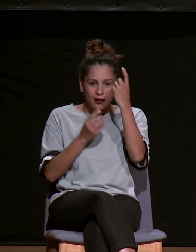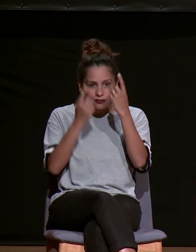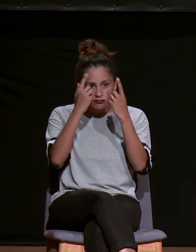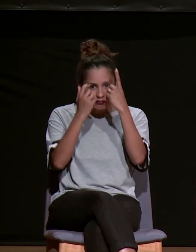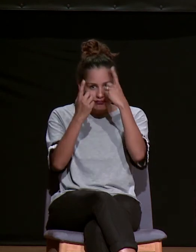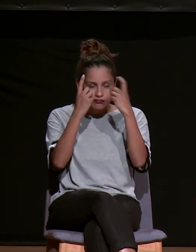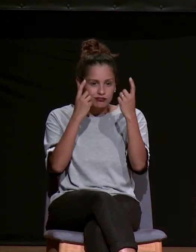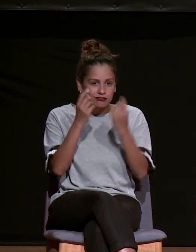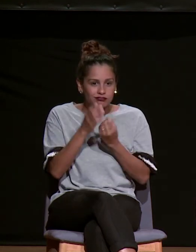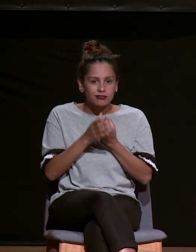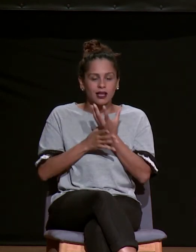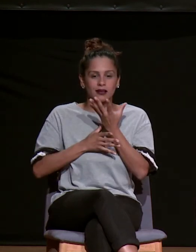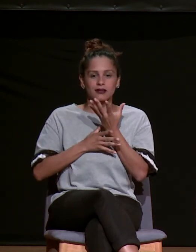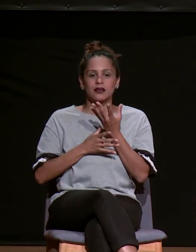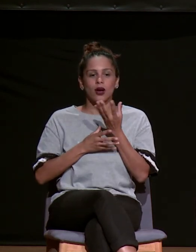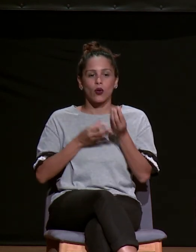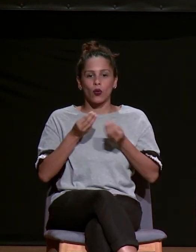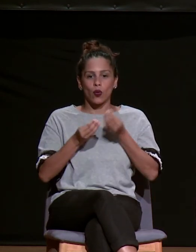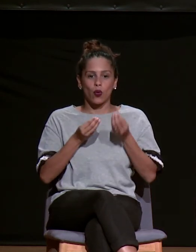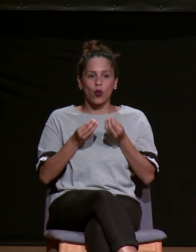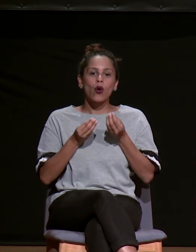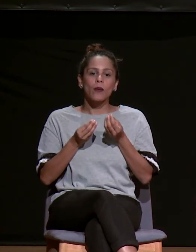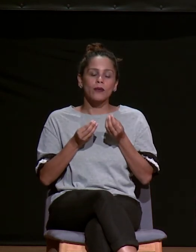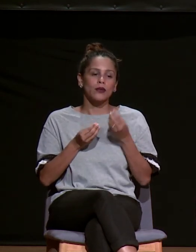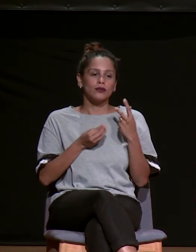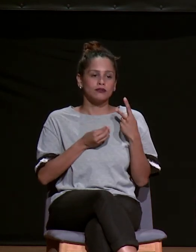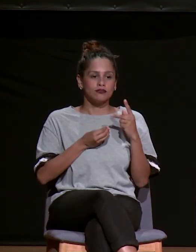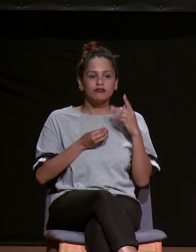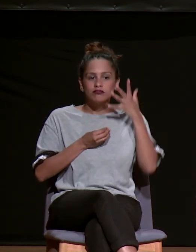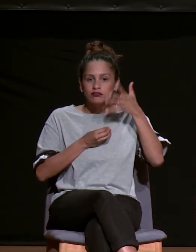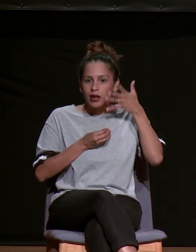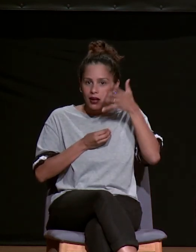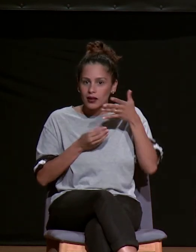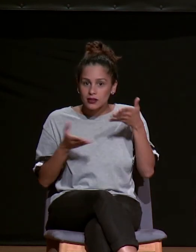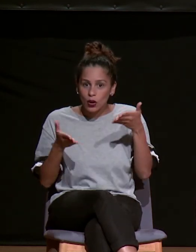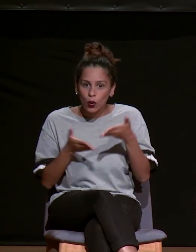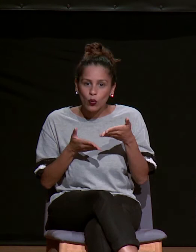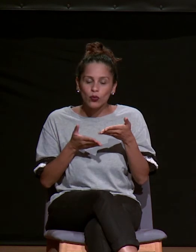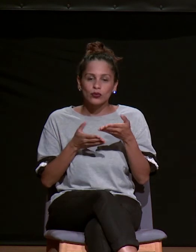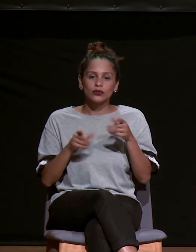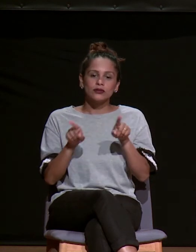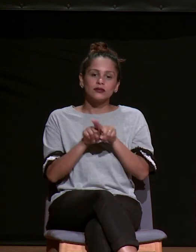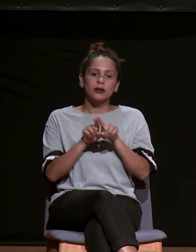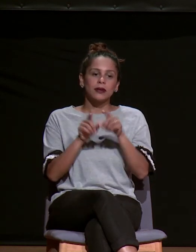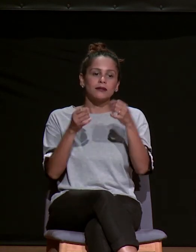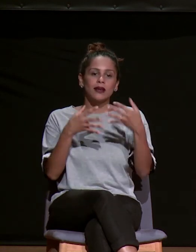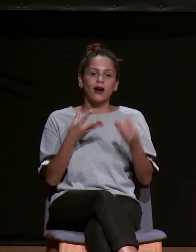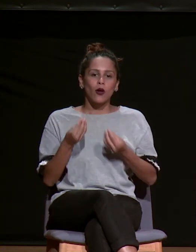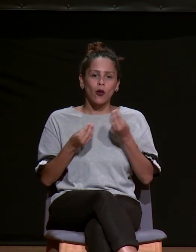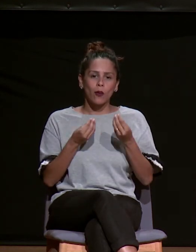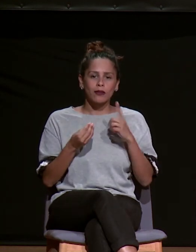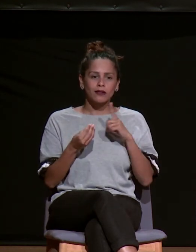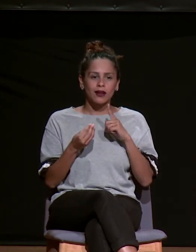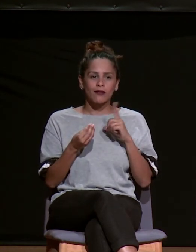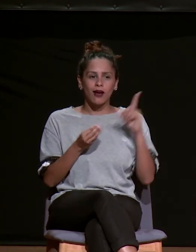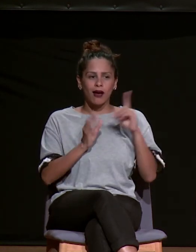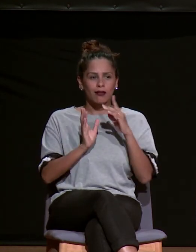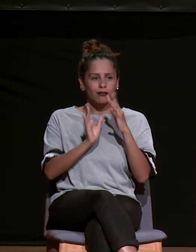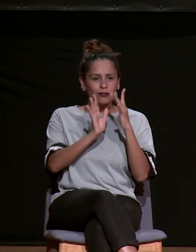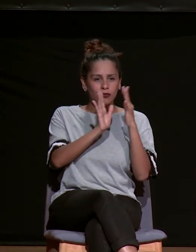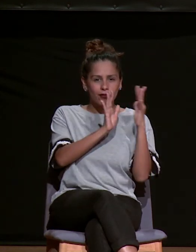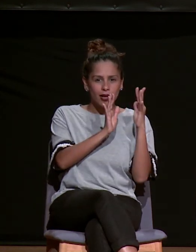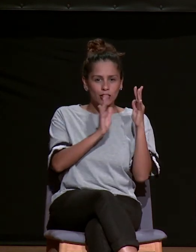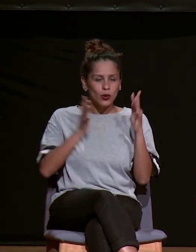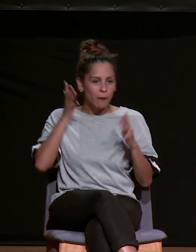e que foi bastante importante, eu acho impactante para a gente também. Queria entender como é que você conecta isso a